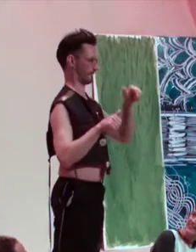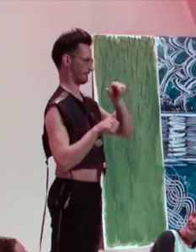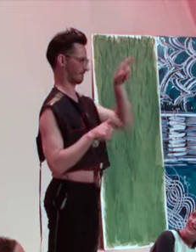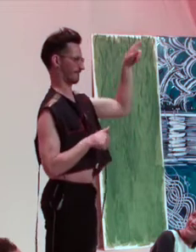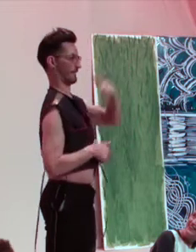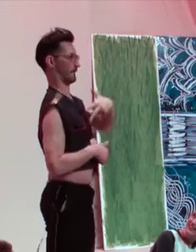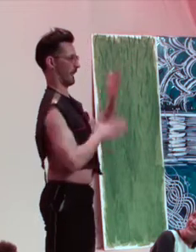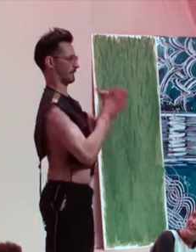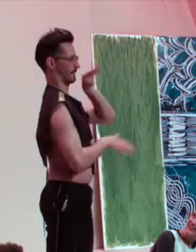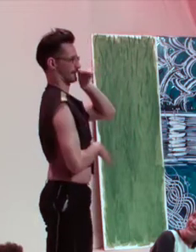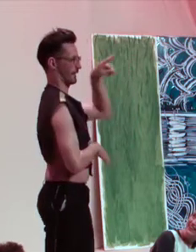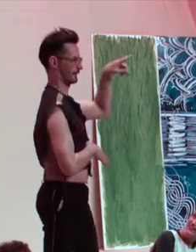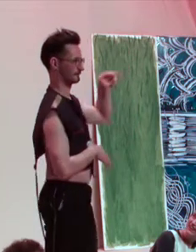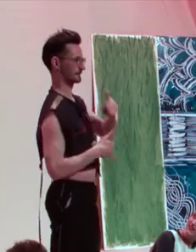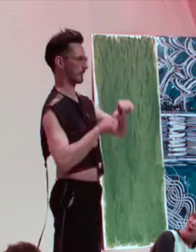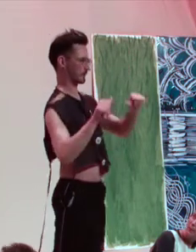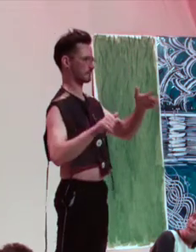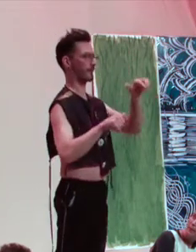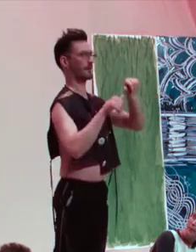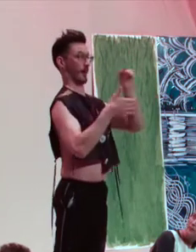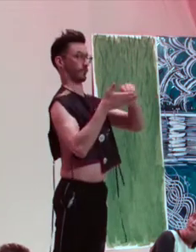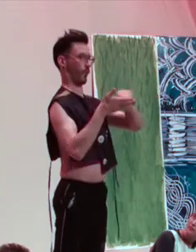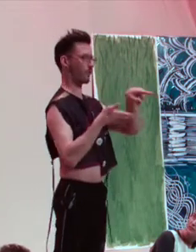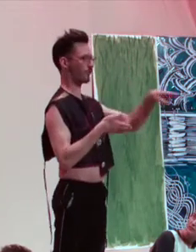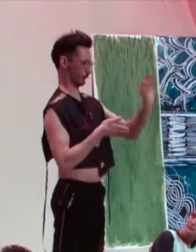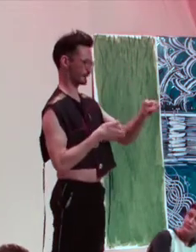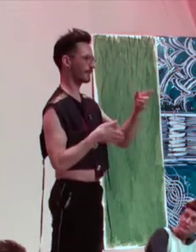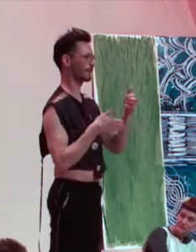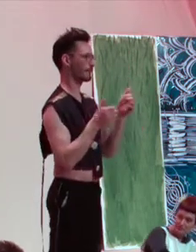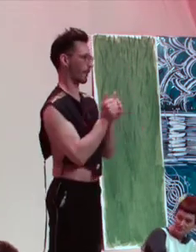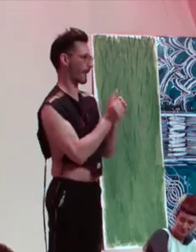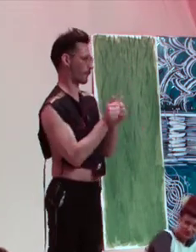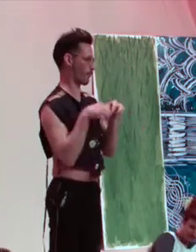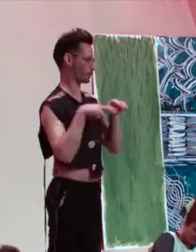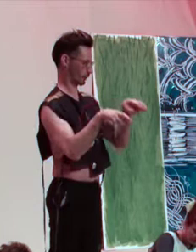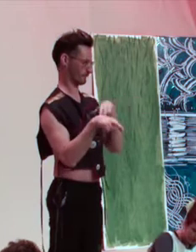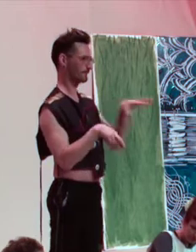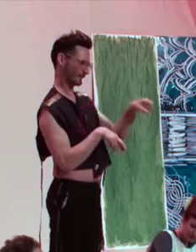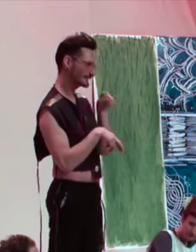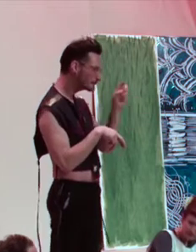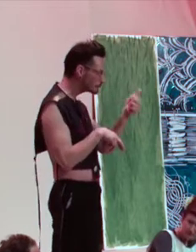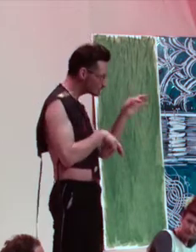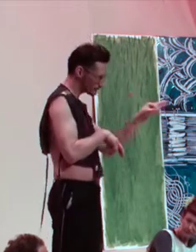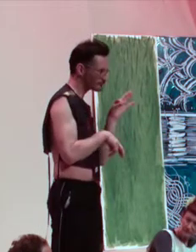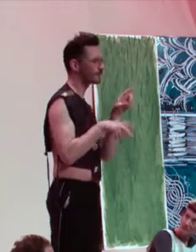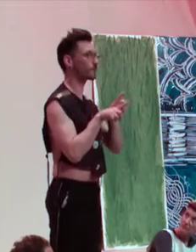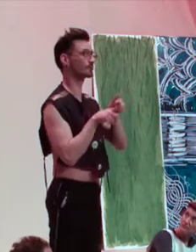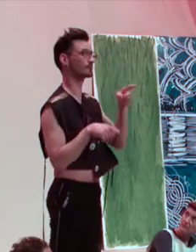Alors, c'est vrai qu'Andersen, cet auteur, effectivement, je me suis inspirée du Compagnon de route,